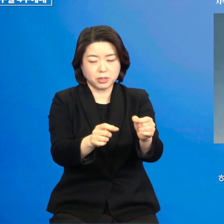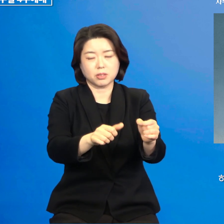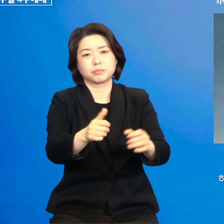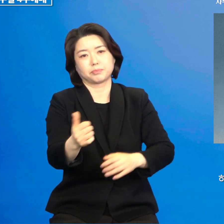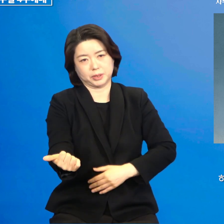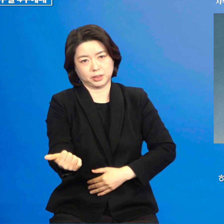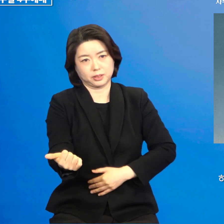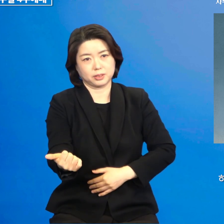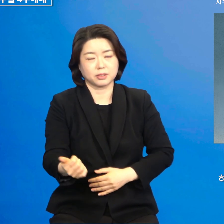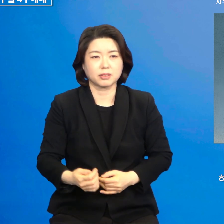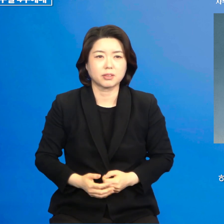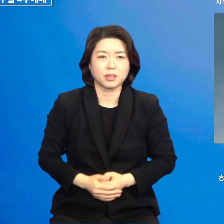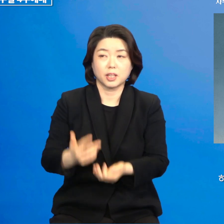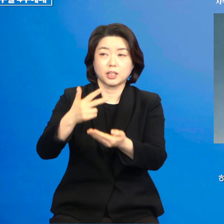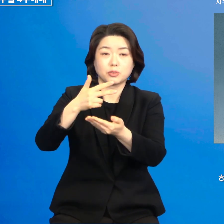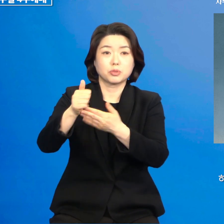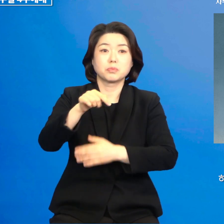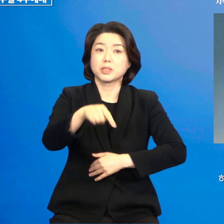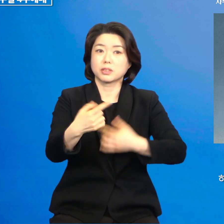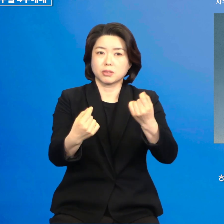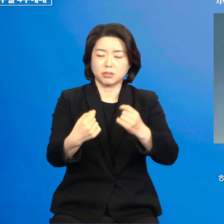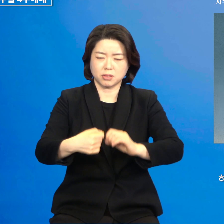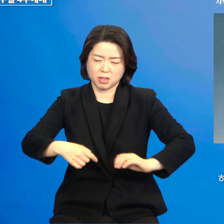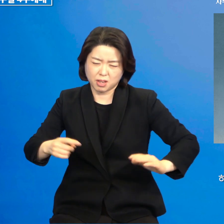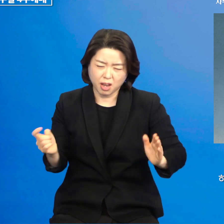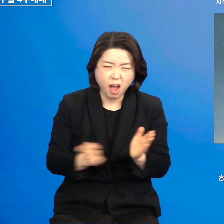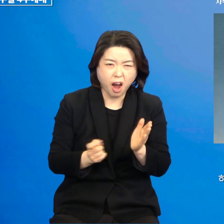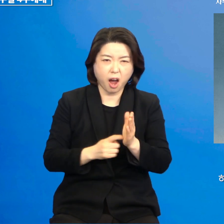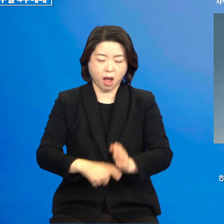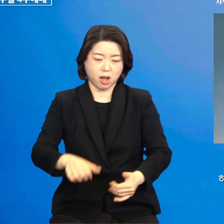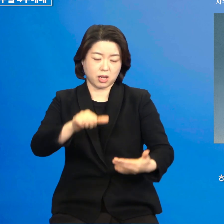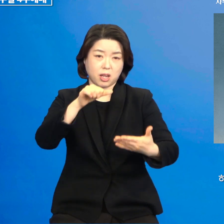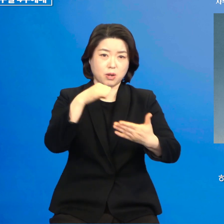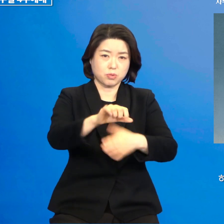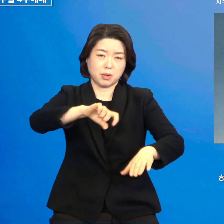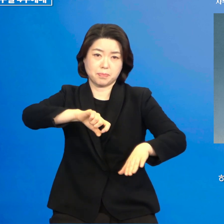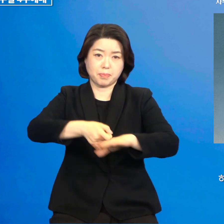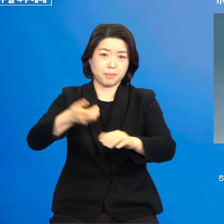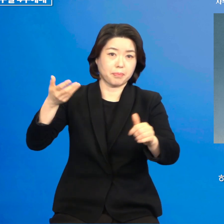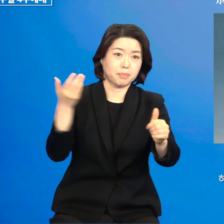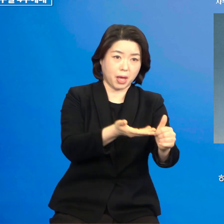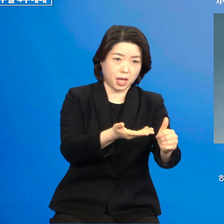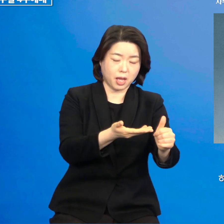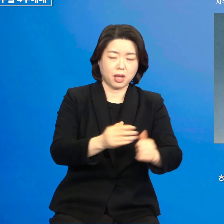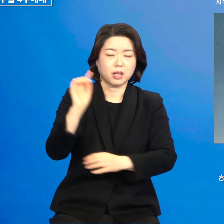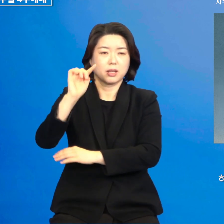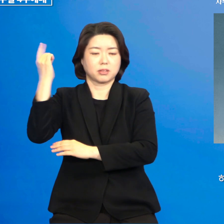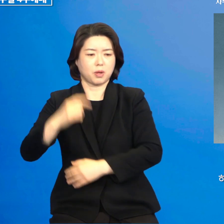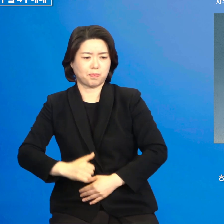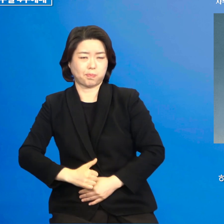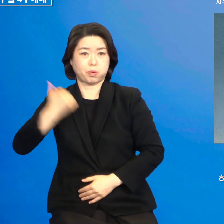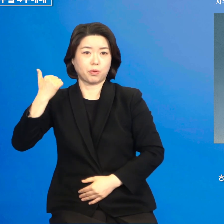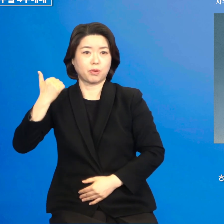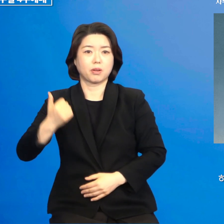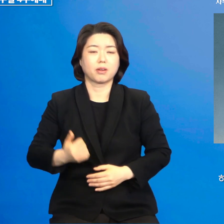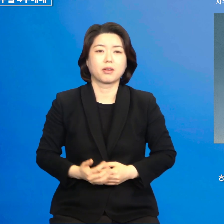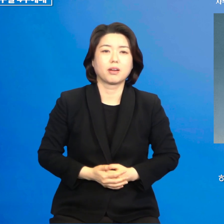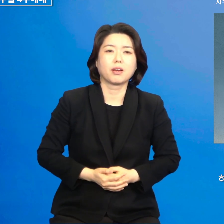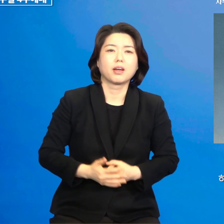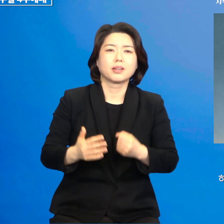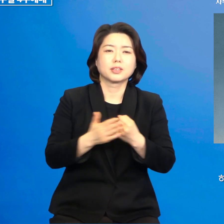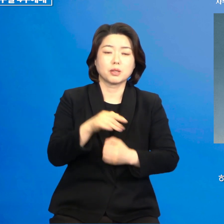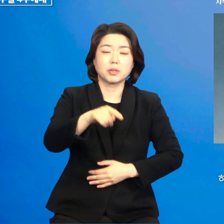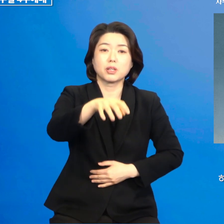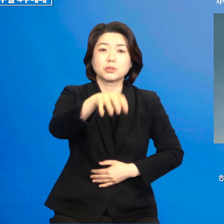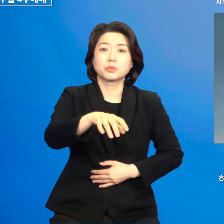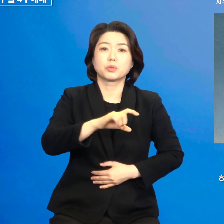죽었다. 주님께서 그렇게 급격히 우사를 벌하셨으므로 다윗이 화를 내었다. 그래서